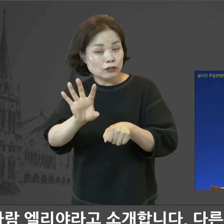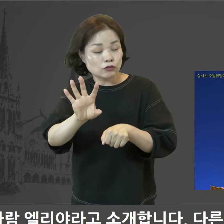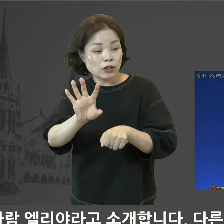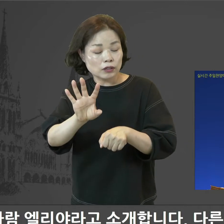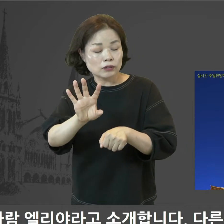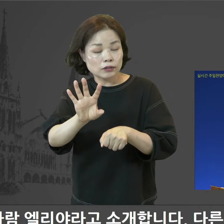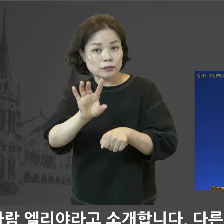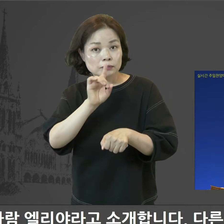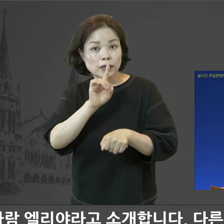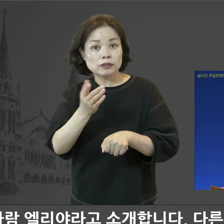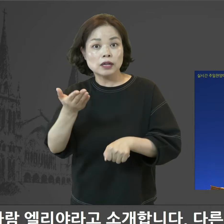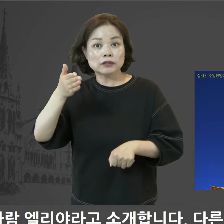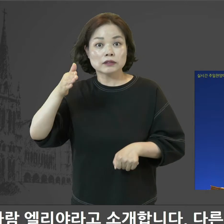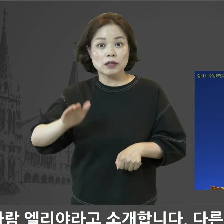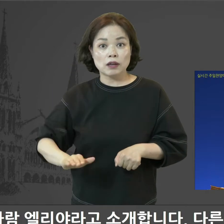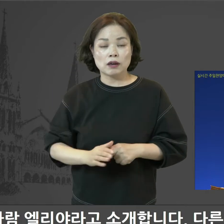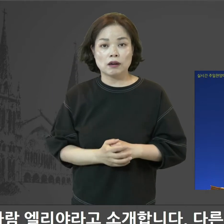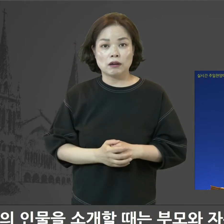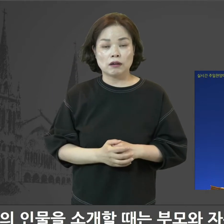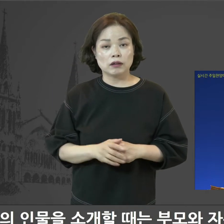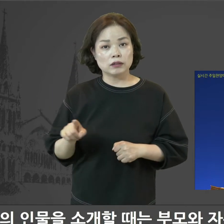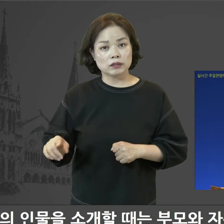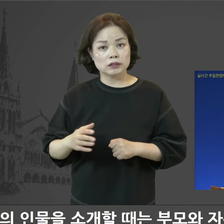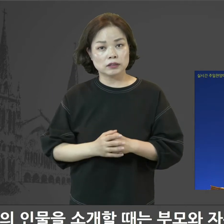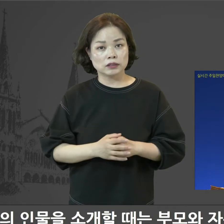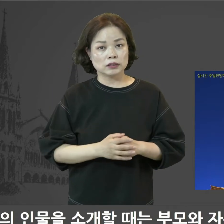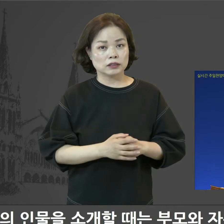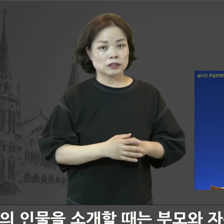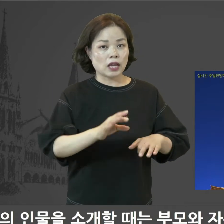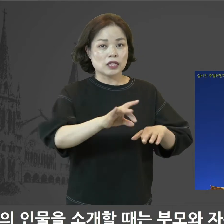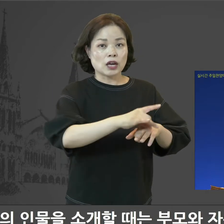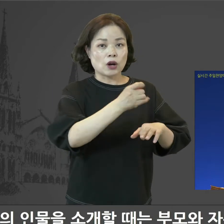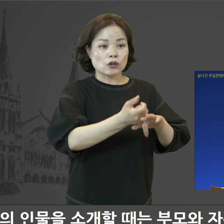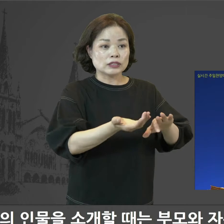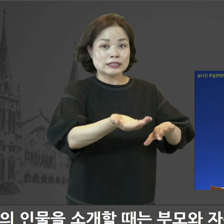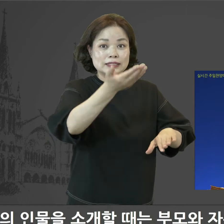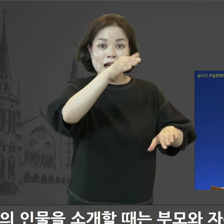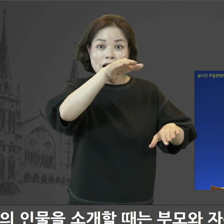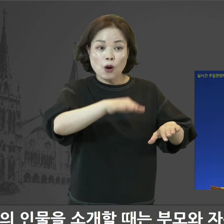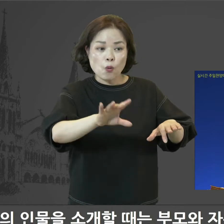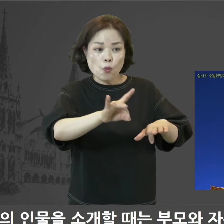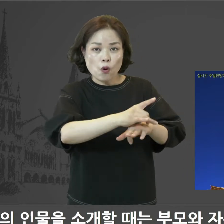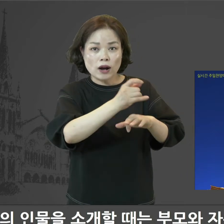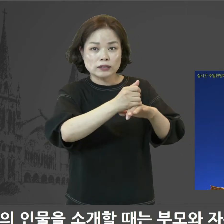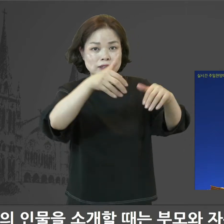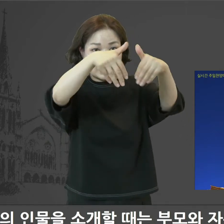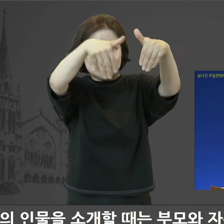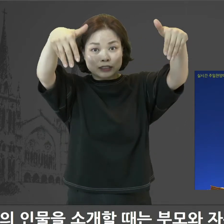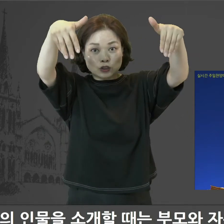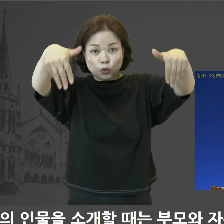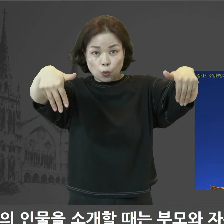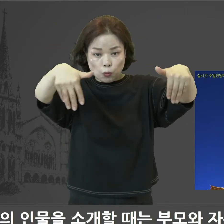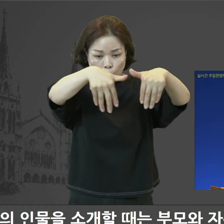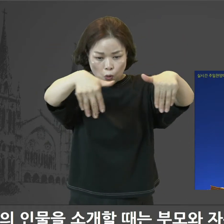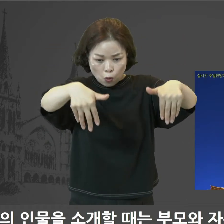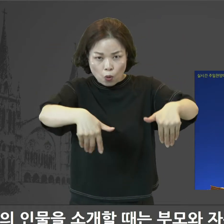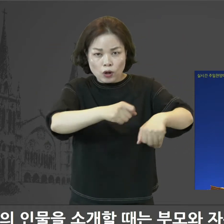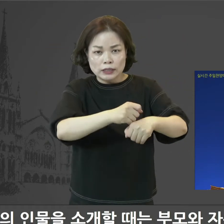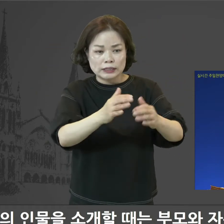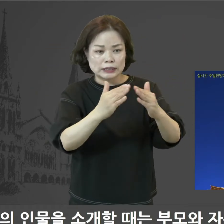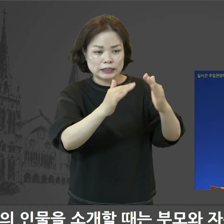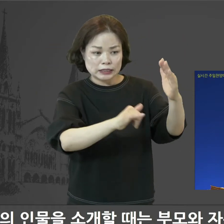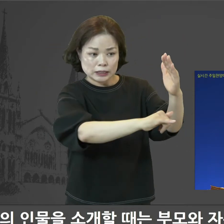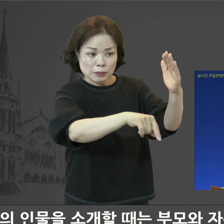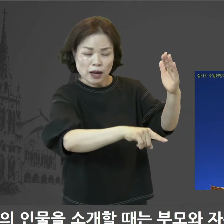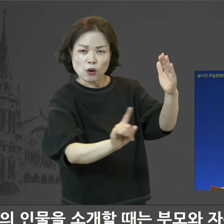짐작하게 만들기 마련인데, 더군다나 열왕기 상하는 왕들의 족보라서 그가 어느